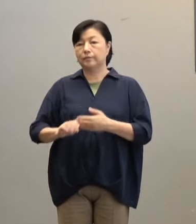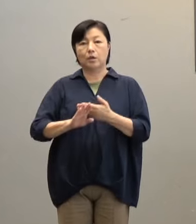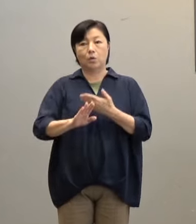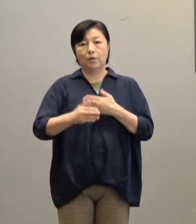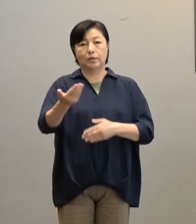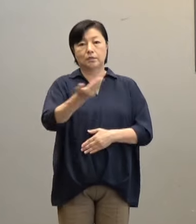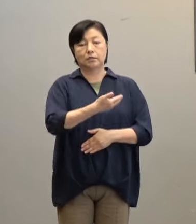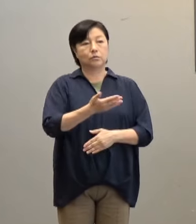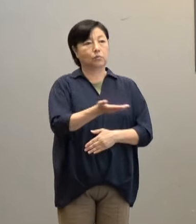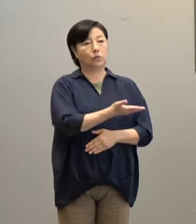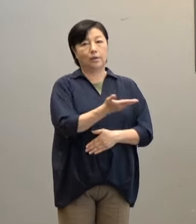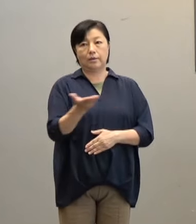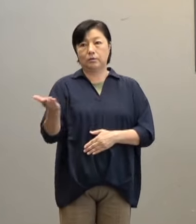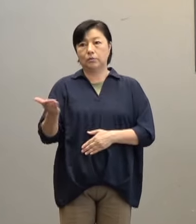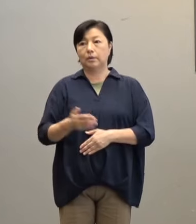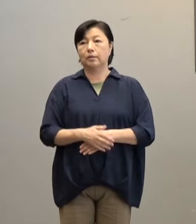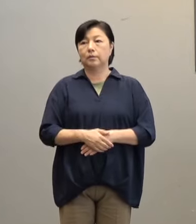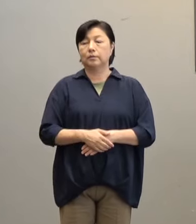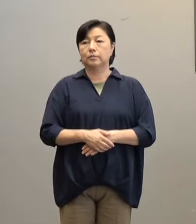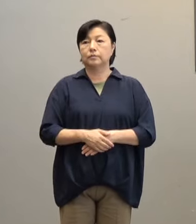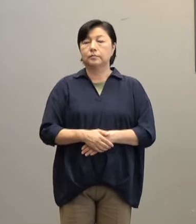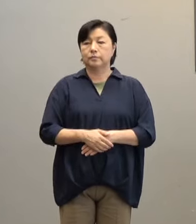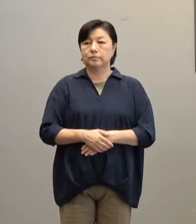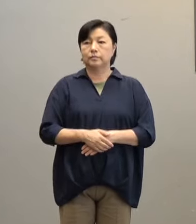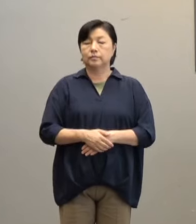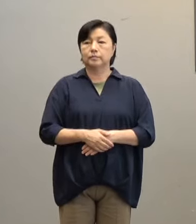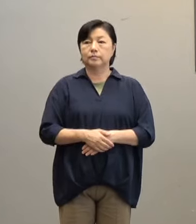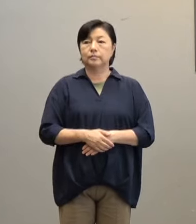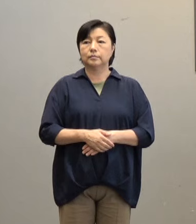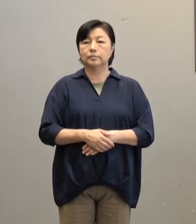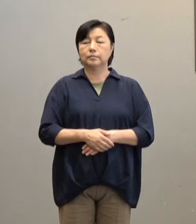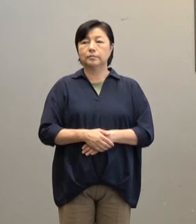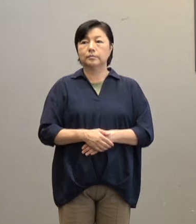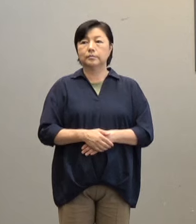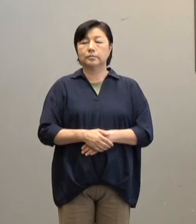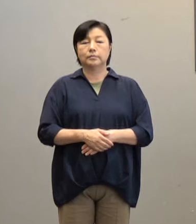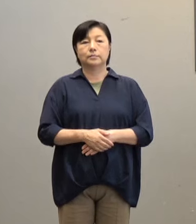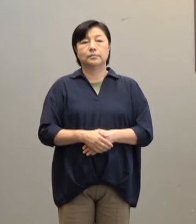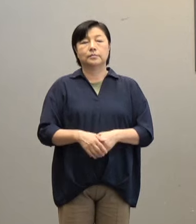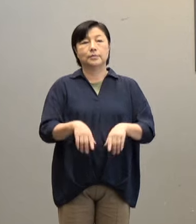はいかがでしょうか。千葉日報さん。